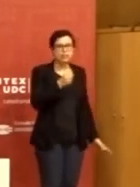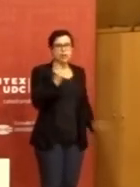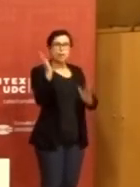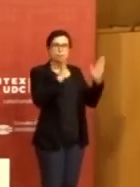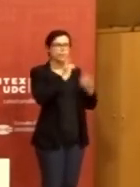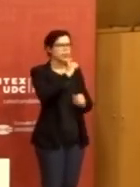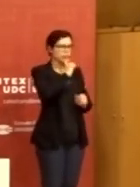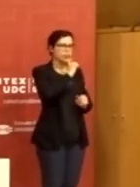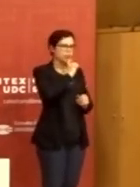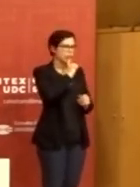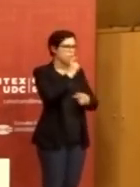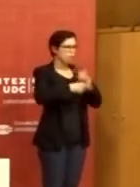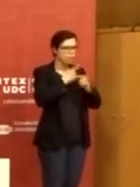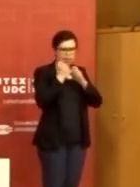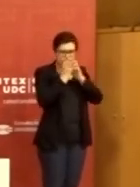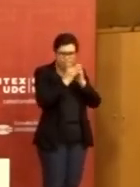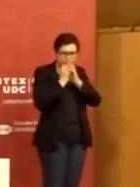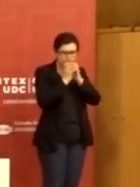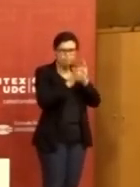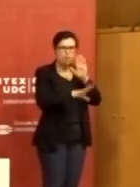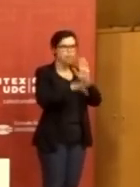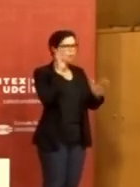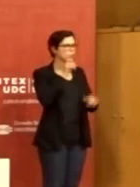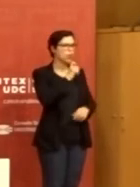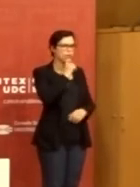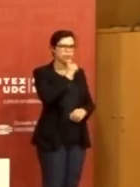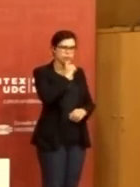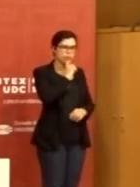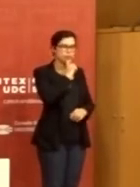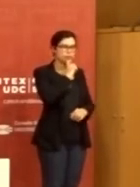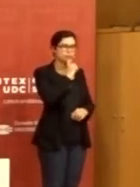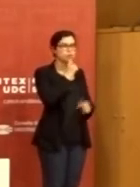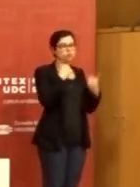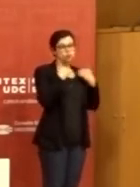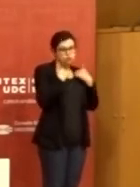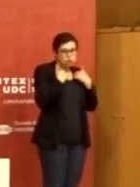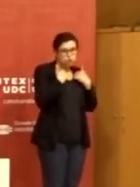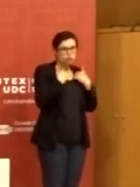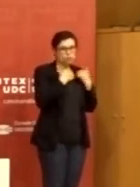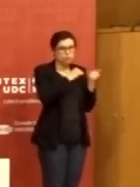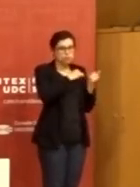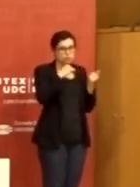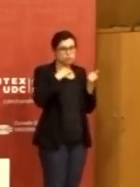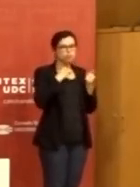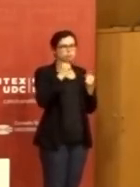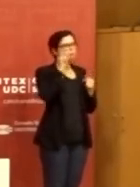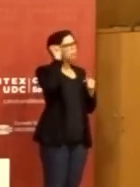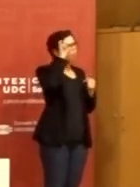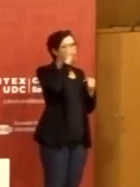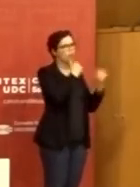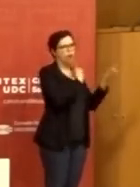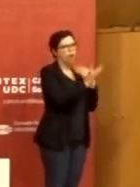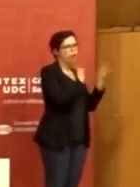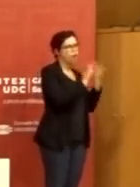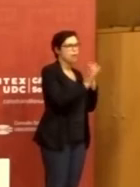familia tomar la decisión. Yo en particular tuve que consultarlo evidentemente con los profesores, que fueron los que más o